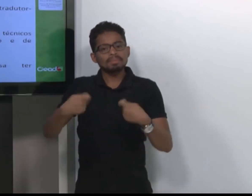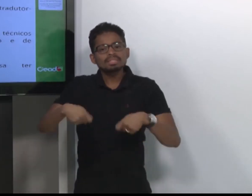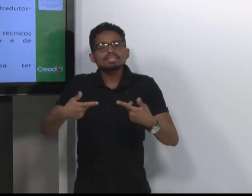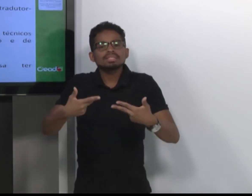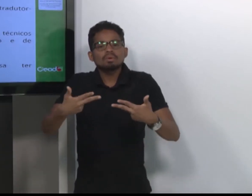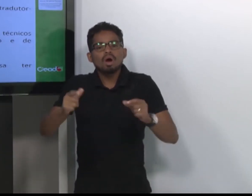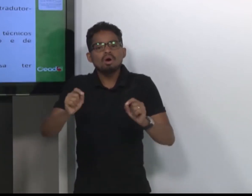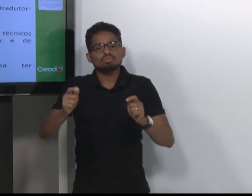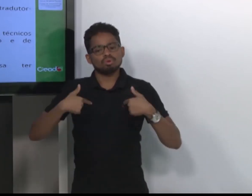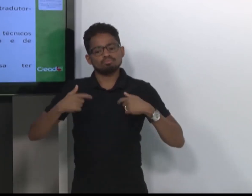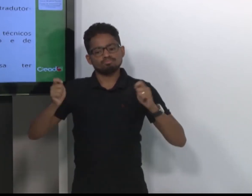Por isso,